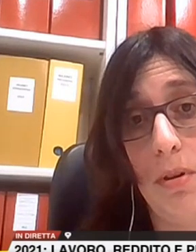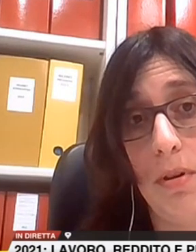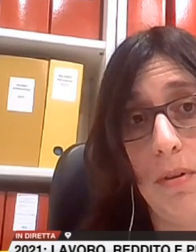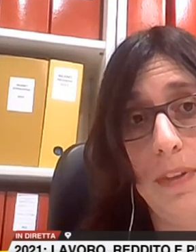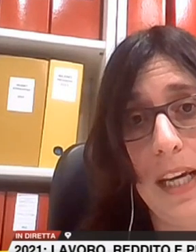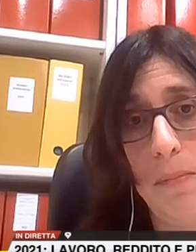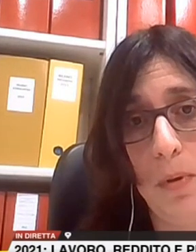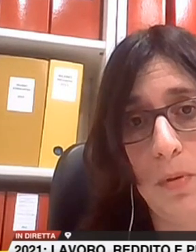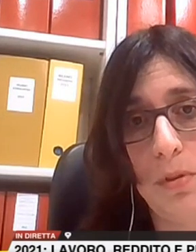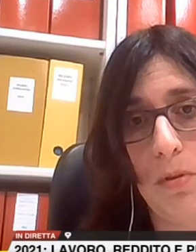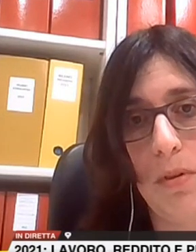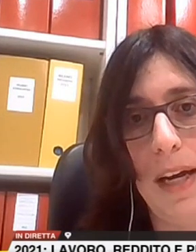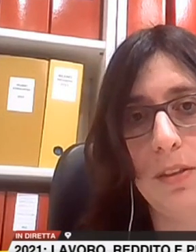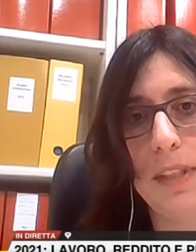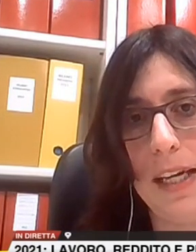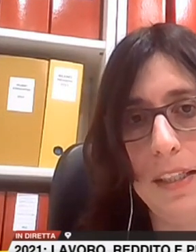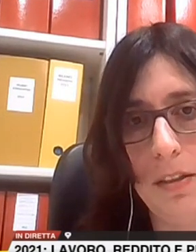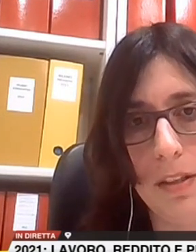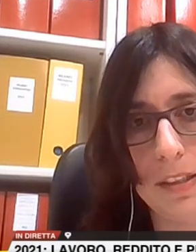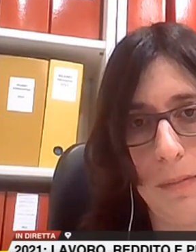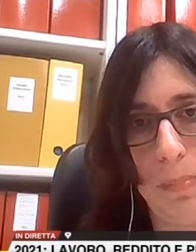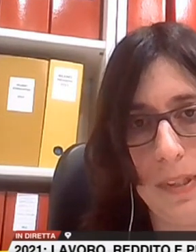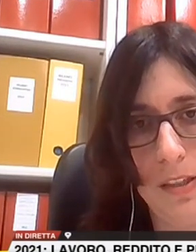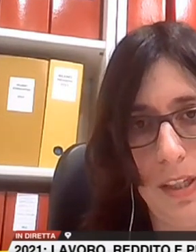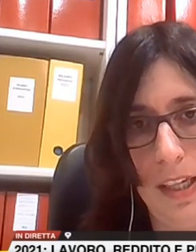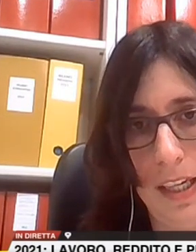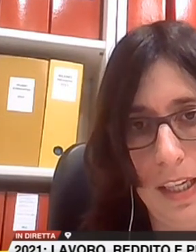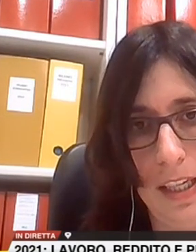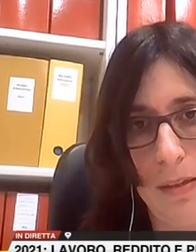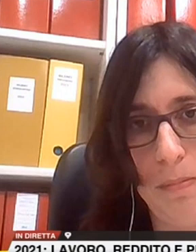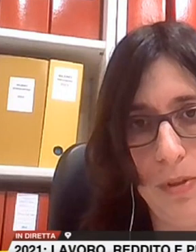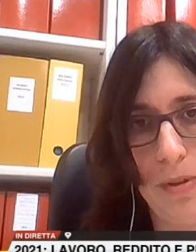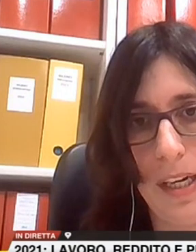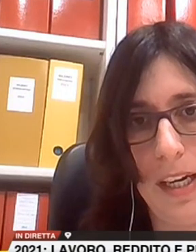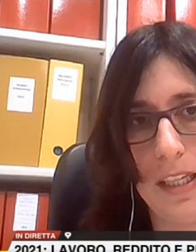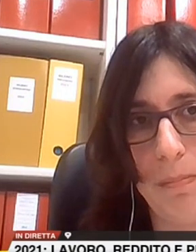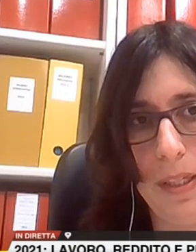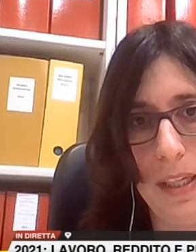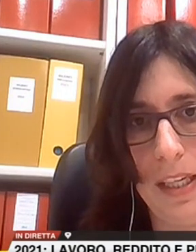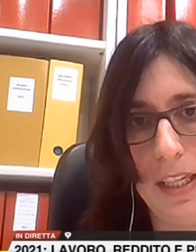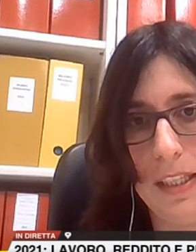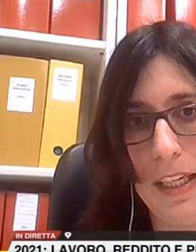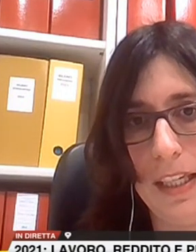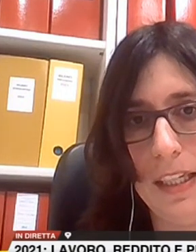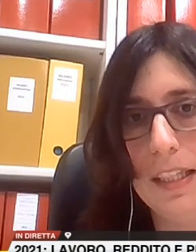adesso vediamo, questo governo tecnico che sta per nascere, bisognerà capire